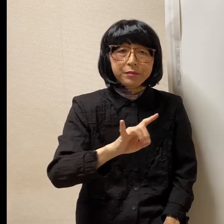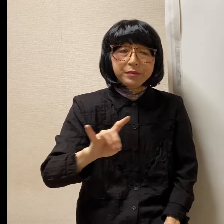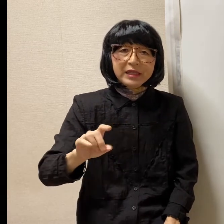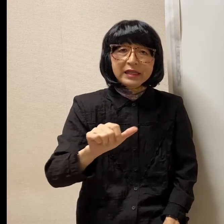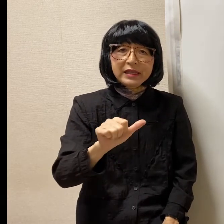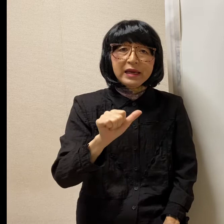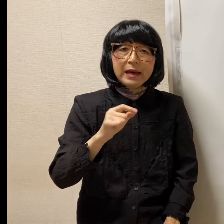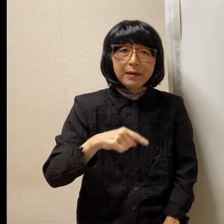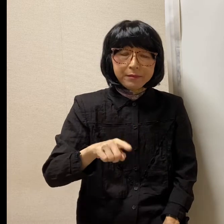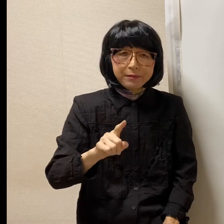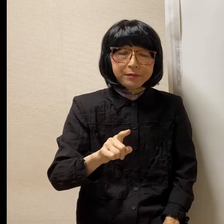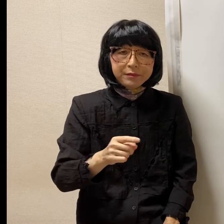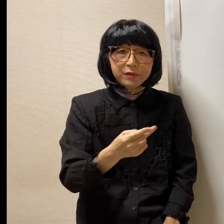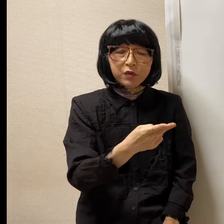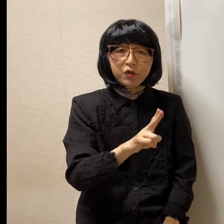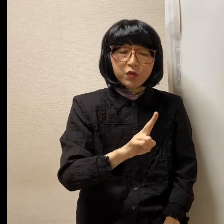It began to rain.